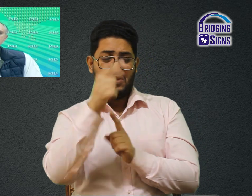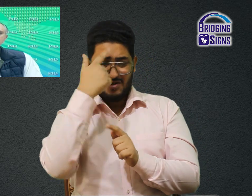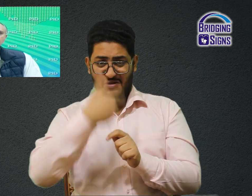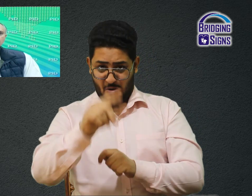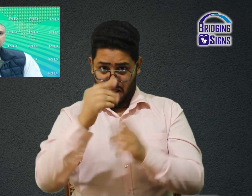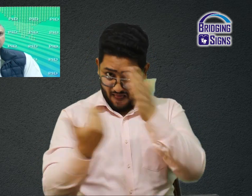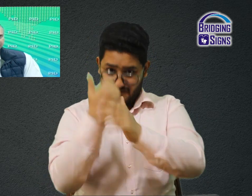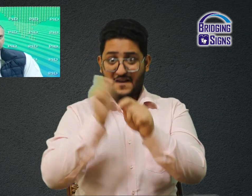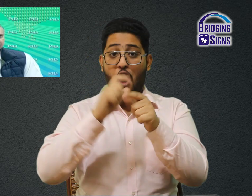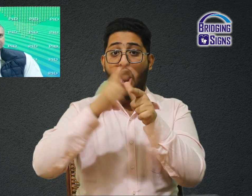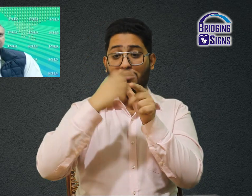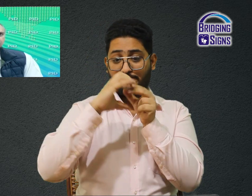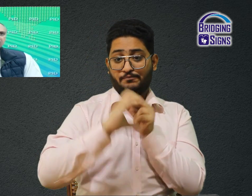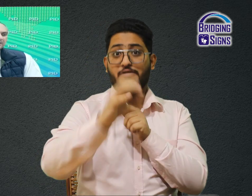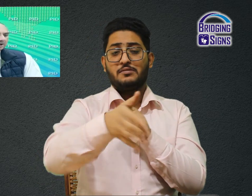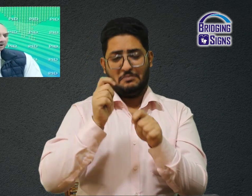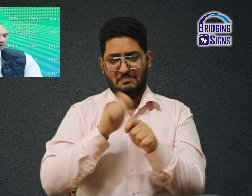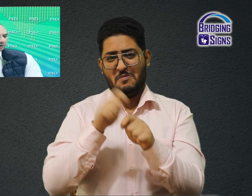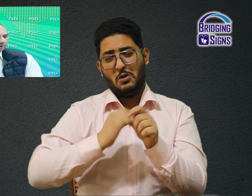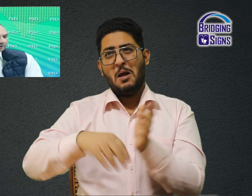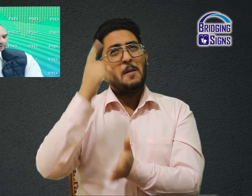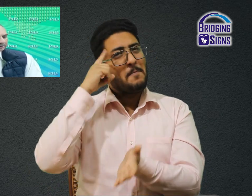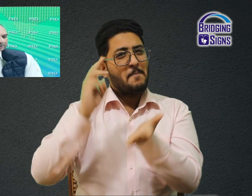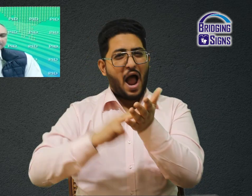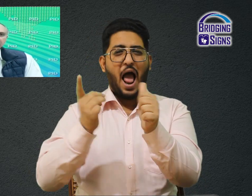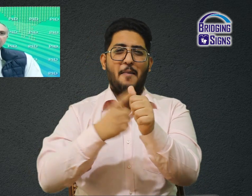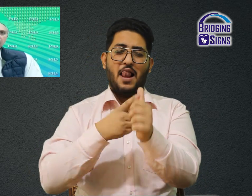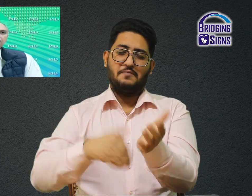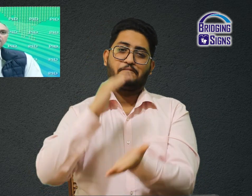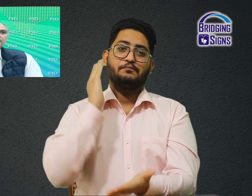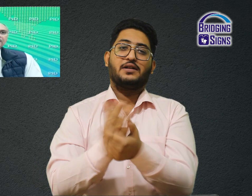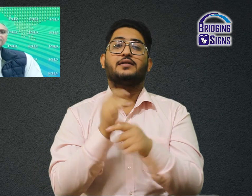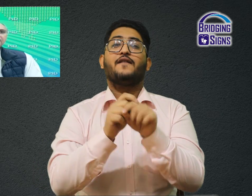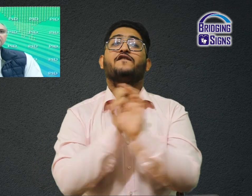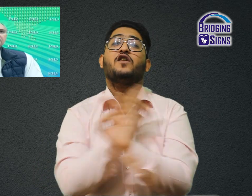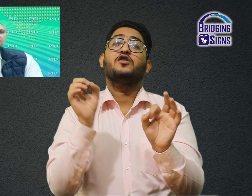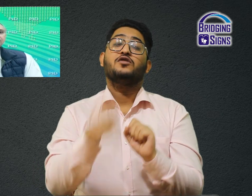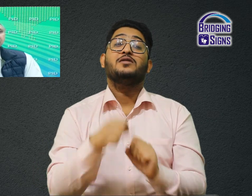इंशाल्लाह 4,000 मेगावाट ये ऑपरेशनलाइज हो जाएगी और ये तकरीबन